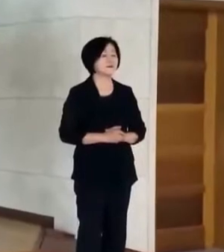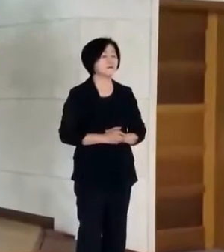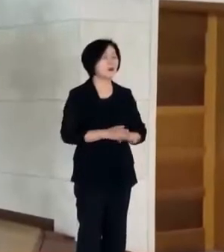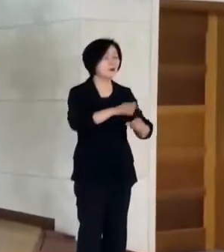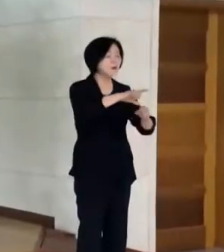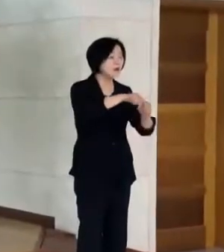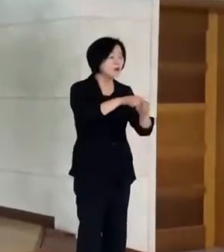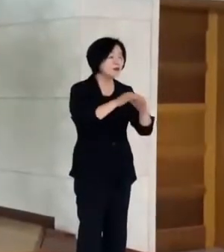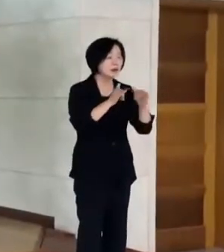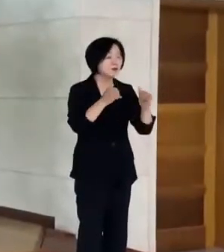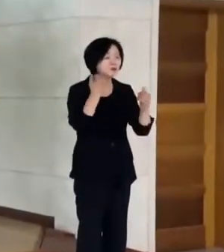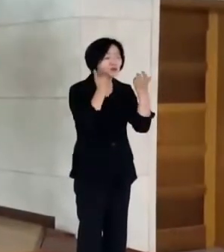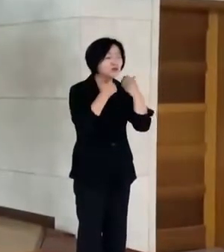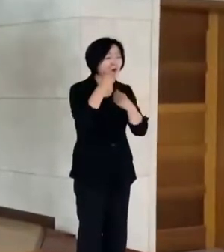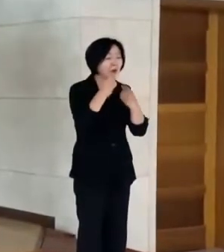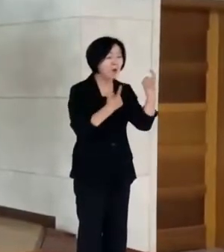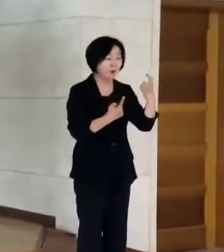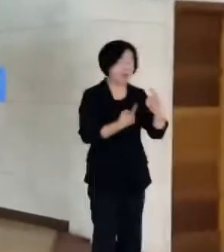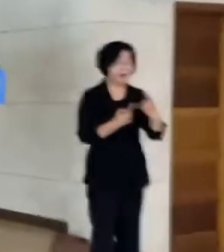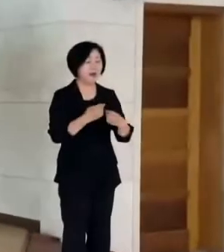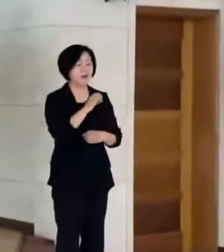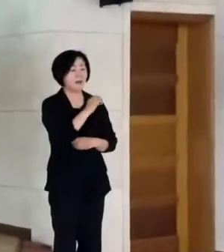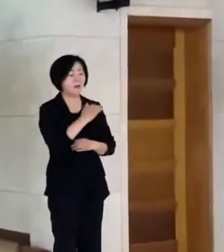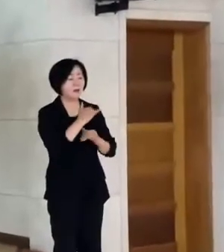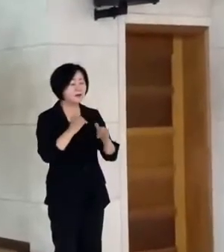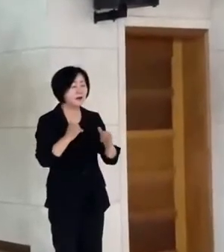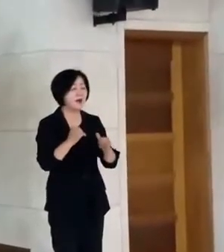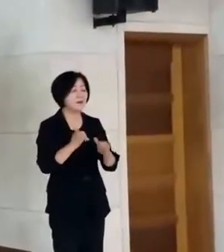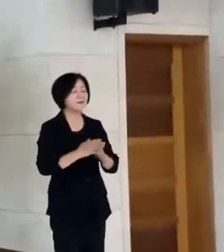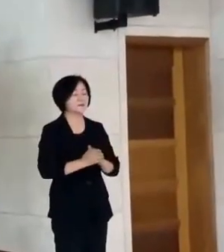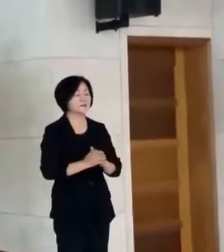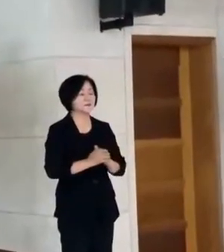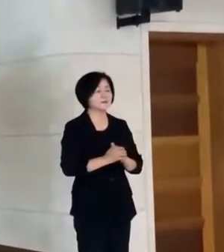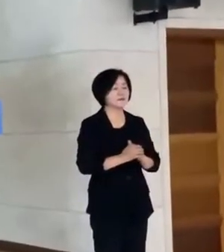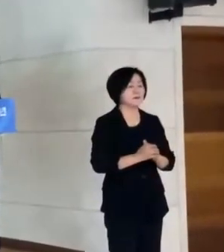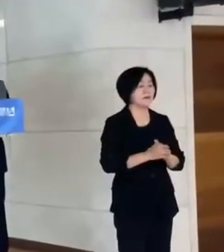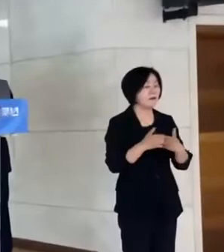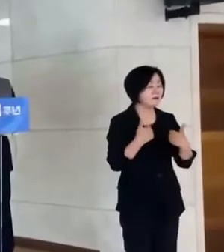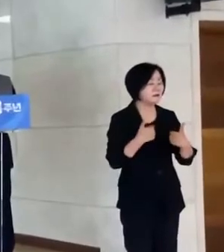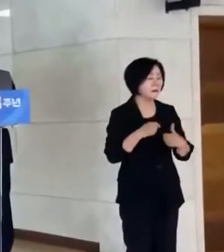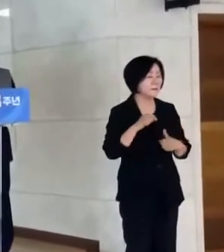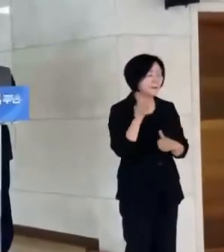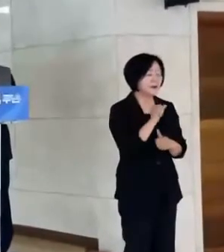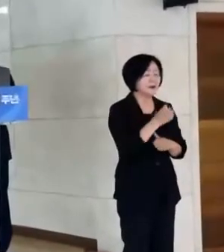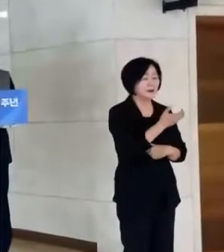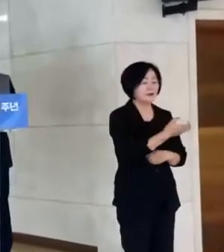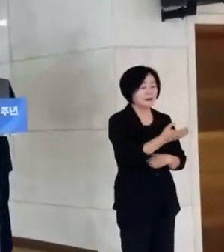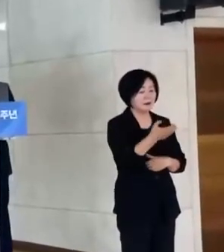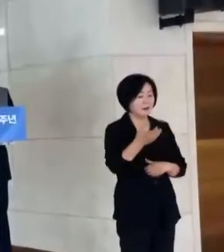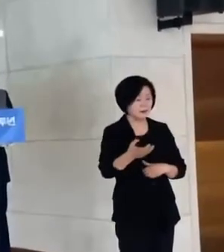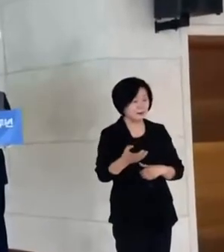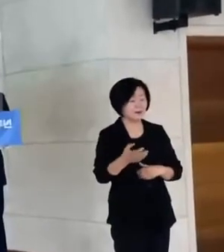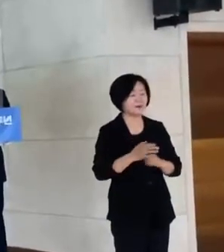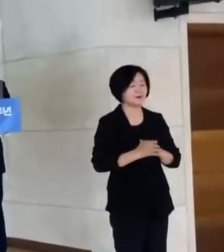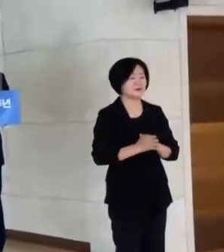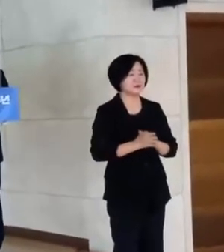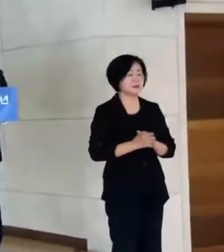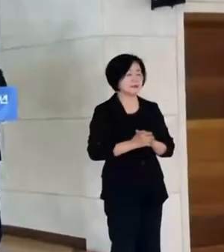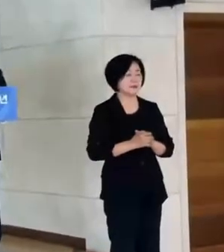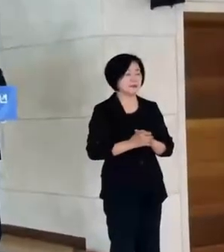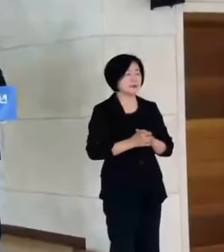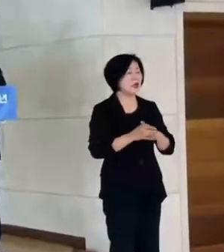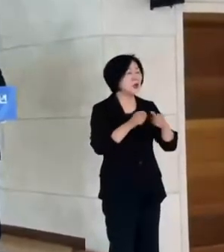수도권 주민은 누구나 편하게 닿을 수 있고 우리 군 주민은 언제 어디든 빠르게 이동할 수